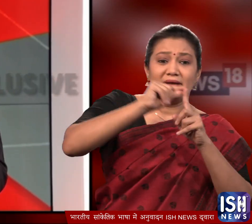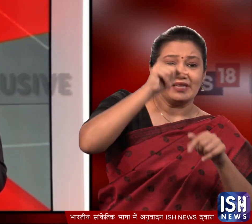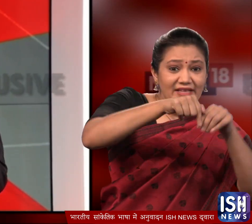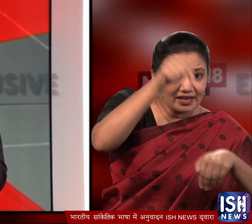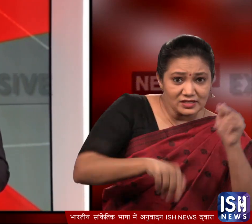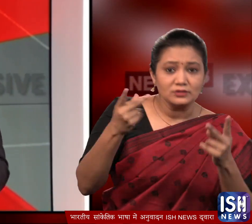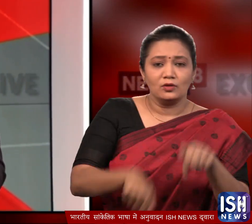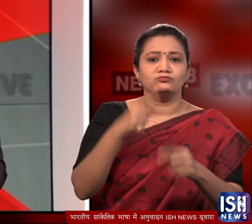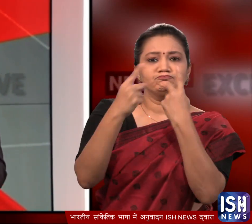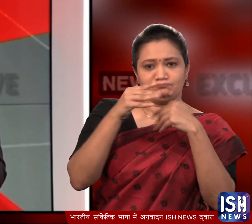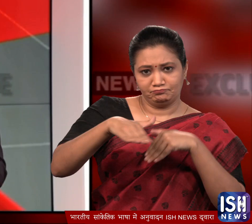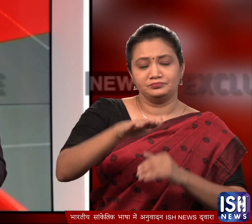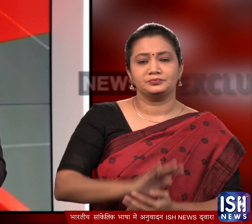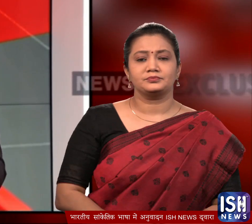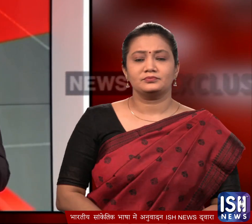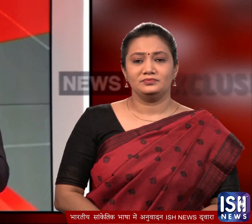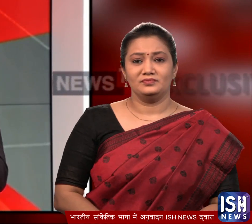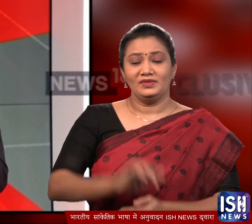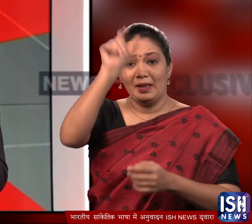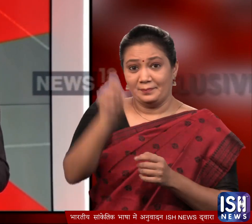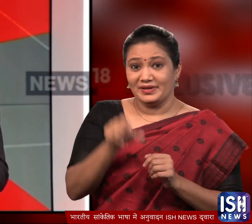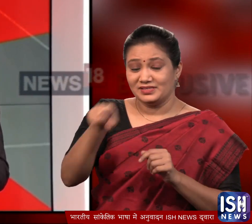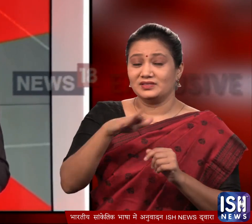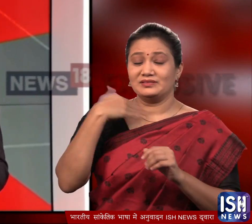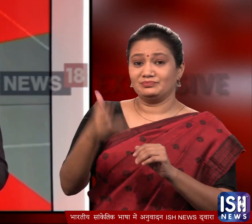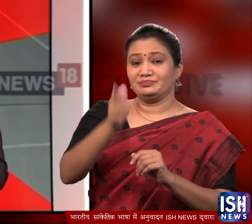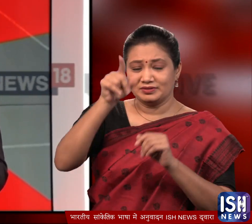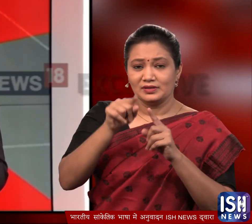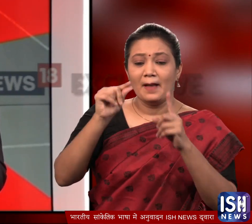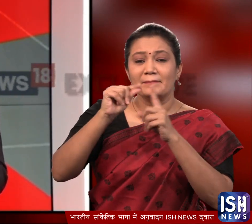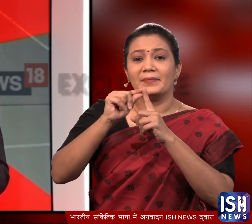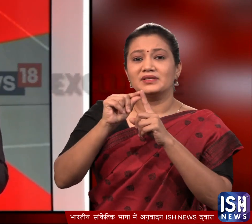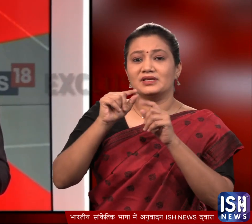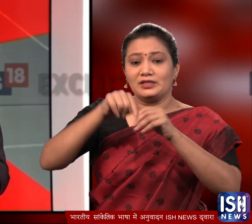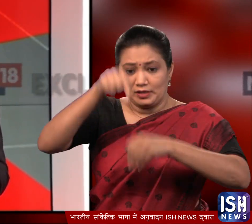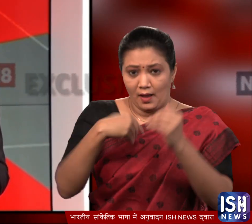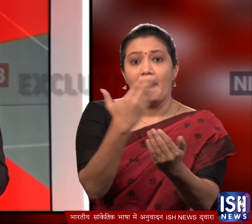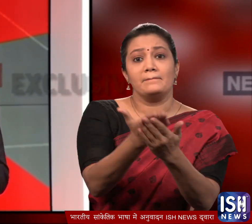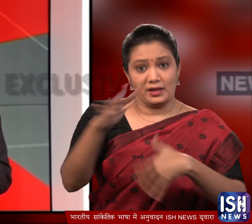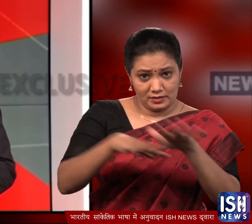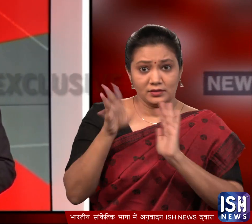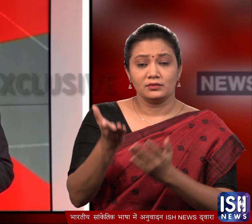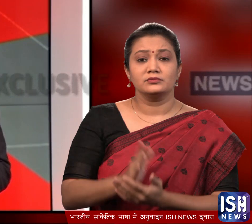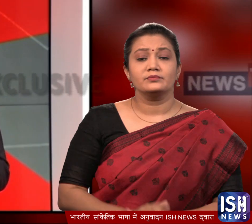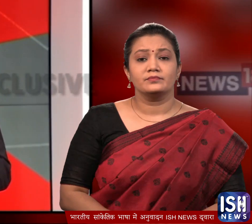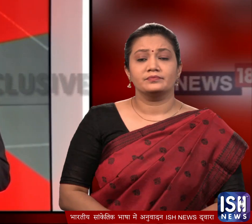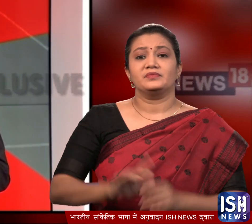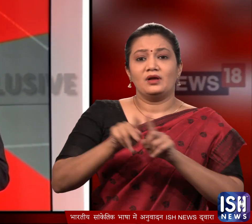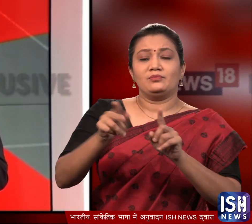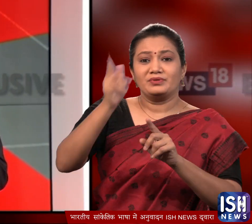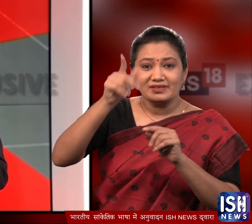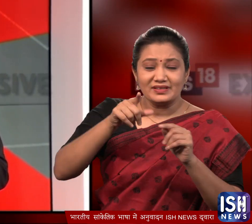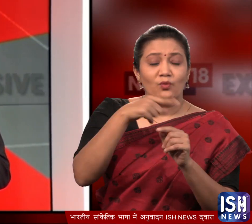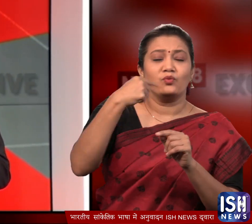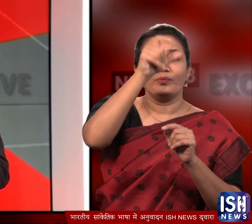पंचायत चुनाव से, इसकी जांच की जा रही है। बताया गया कि जिस आदमी की हत्या हुई वो पंचायत चुनाव लड़ने की तैयारी भी कर रहा था। हत्या के आरोप